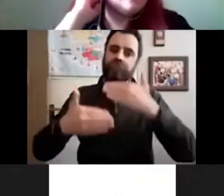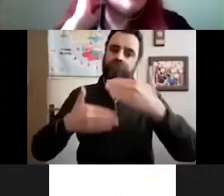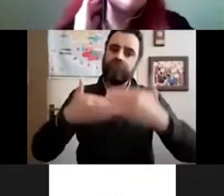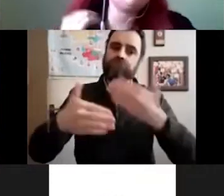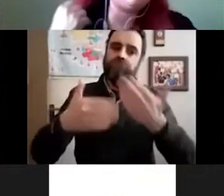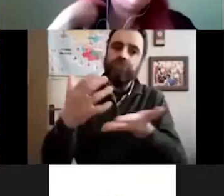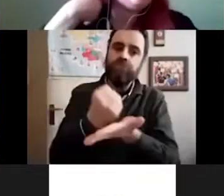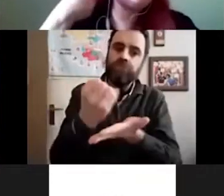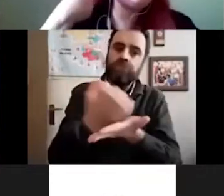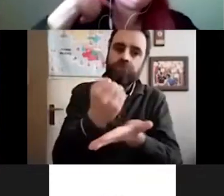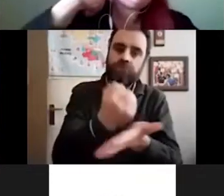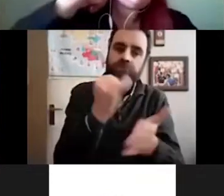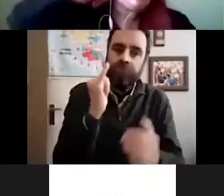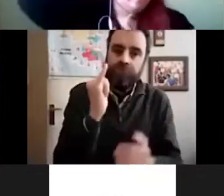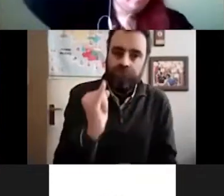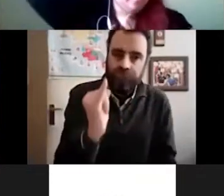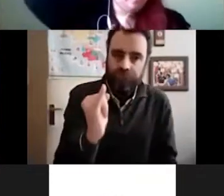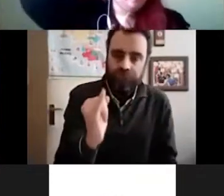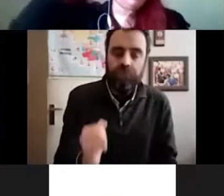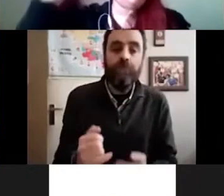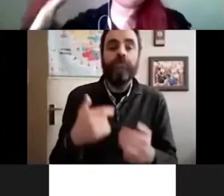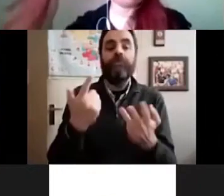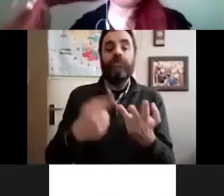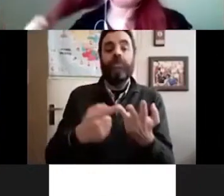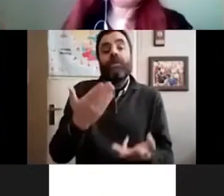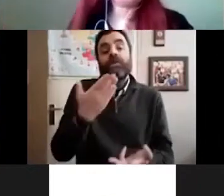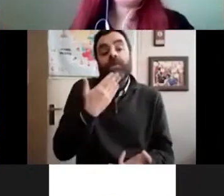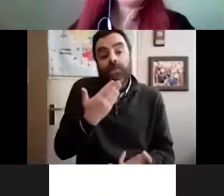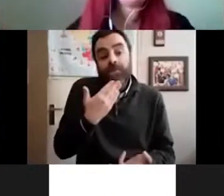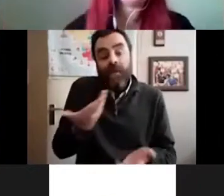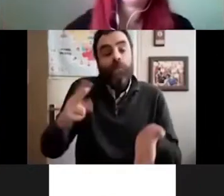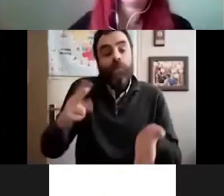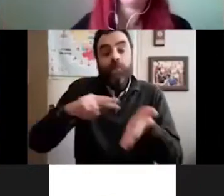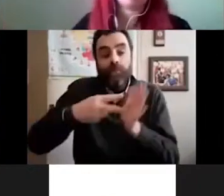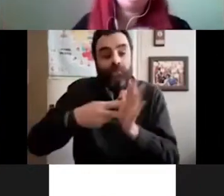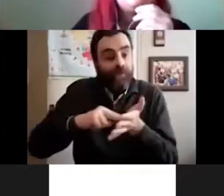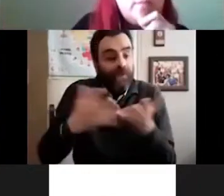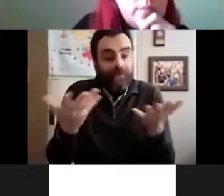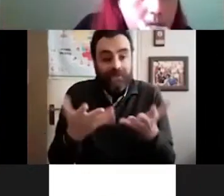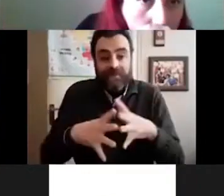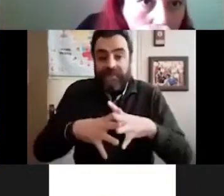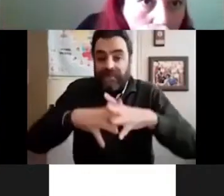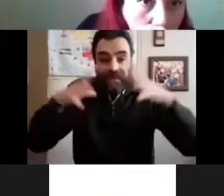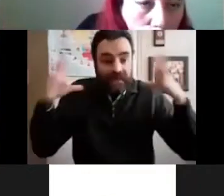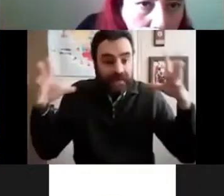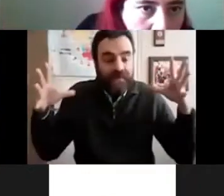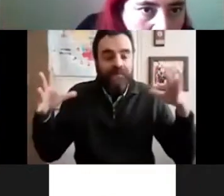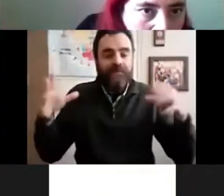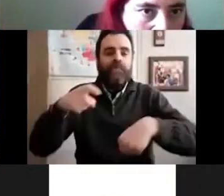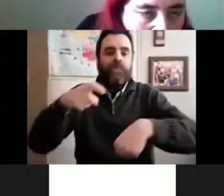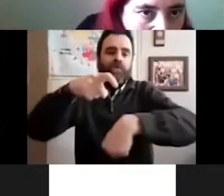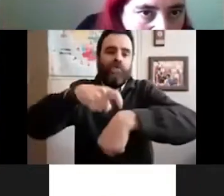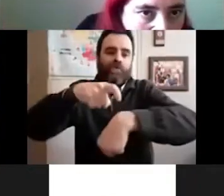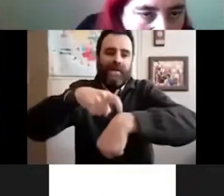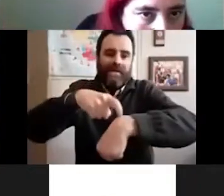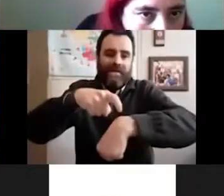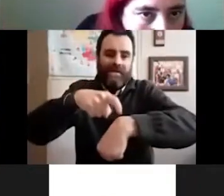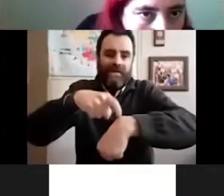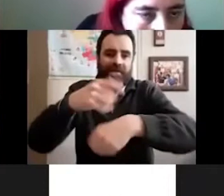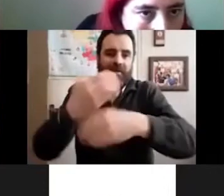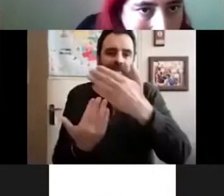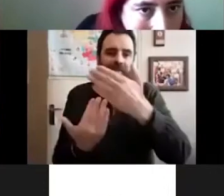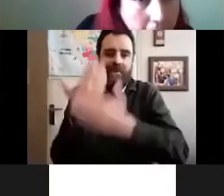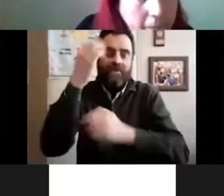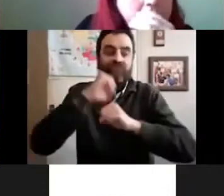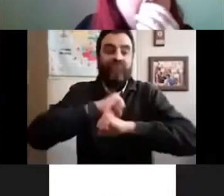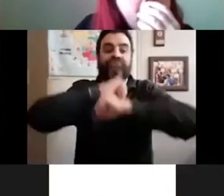Ese fue uno de los cambios que se realizaron para ir avanzando y para poder lograrlo. También, por ejemplo, hubo un